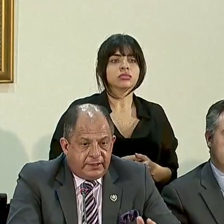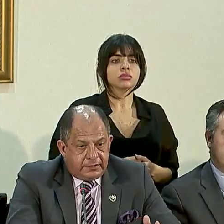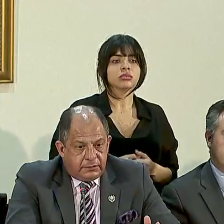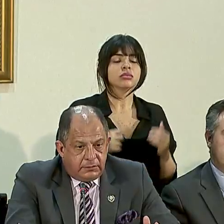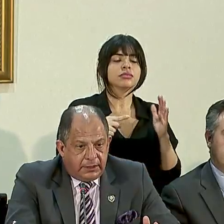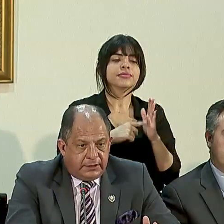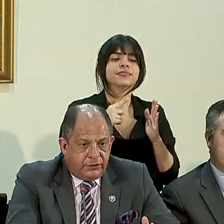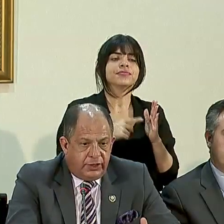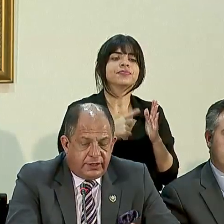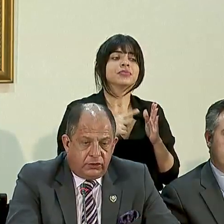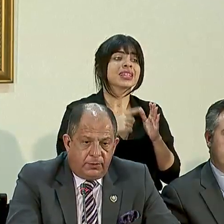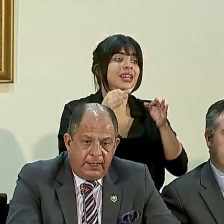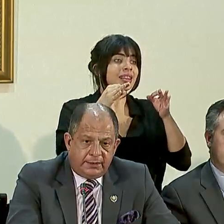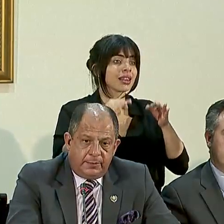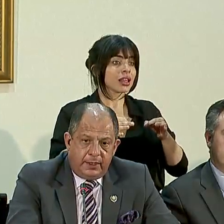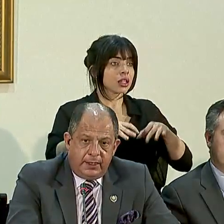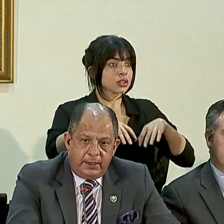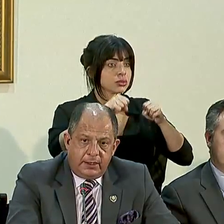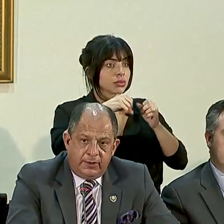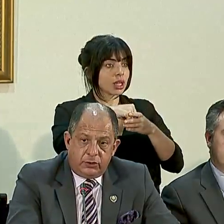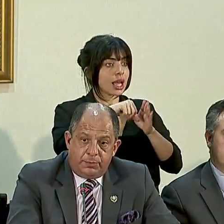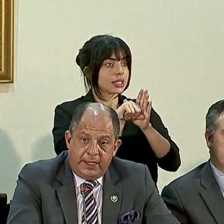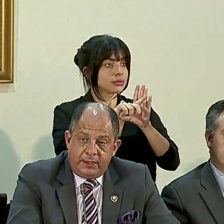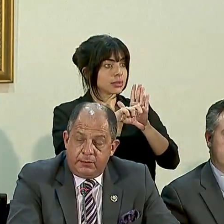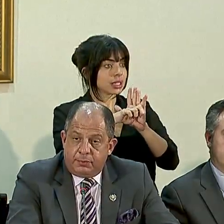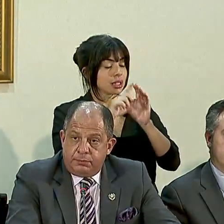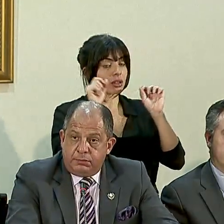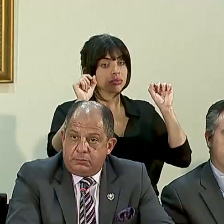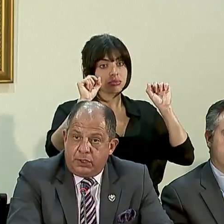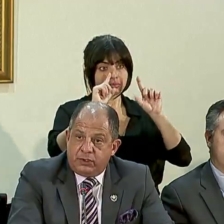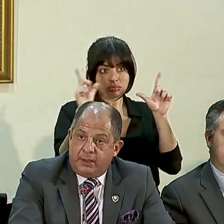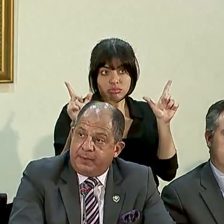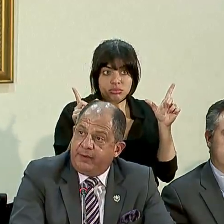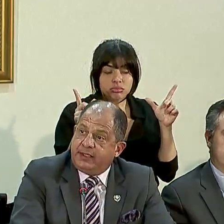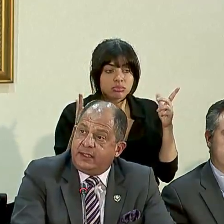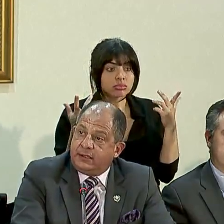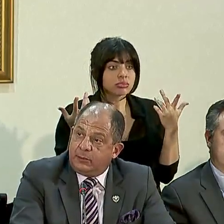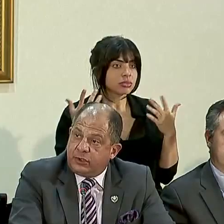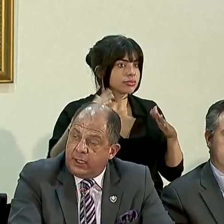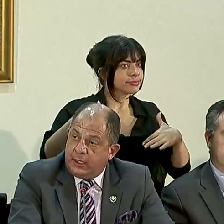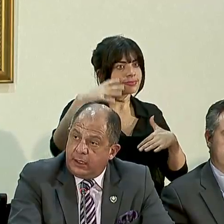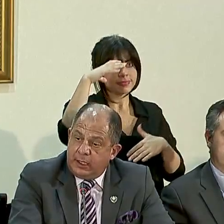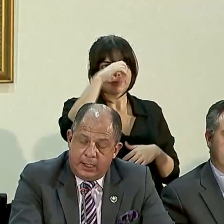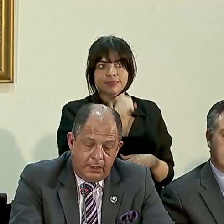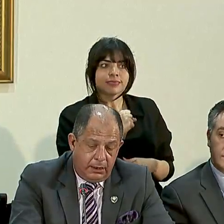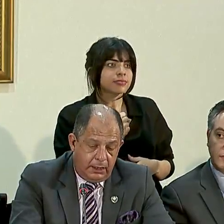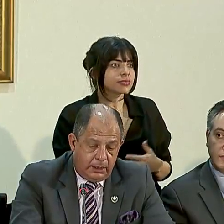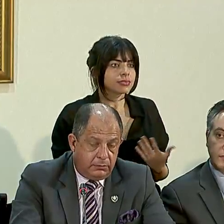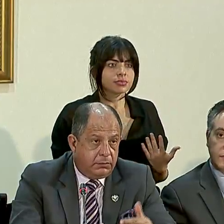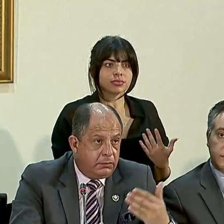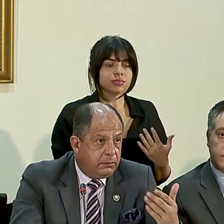A veces las decisiones que toma la Asamblea Legislativa sorprenden, porque no están previstas, digamos,